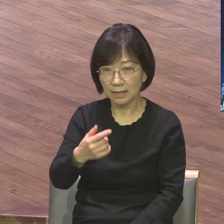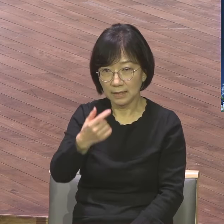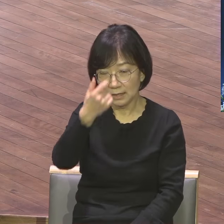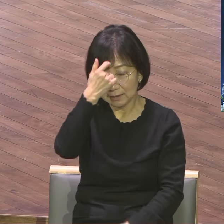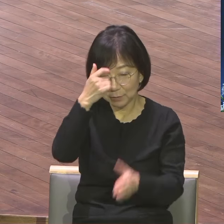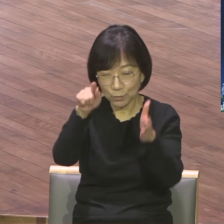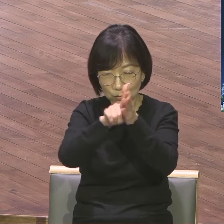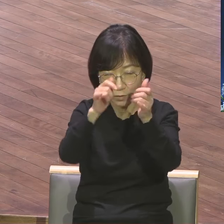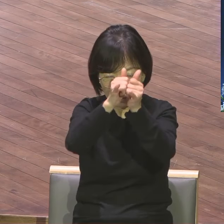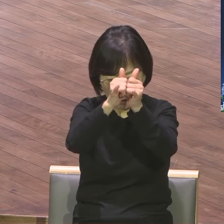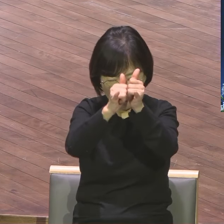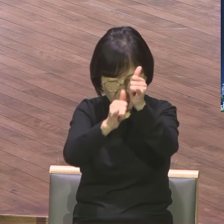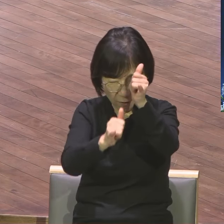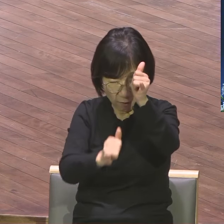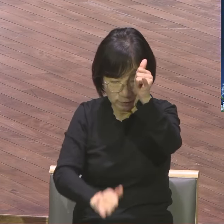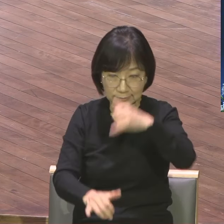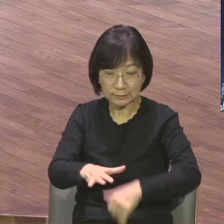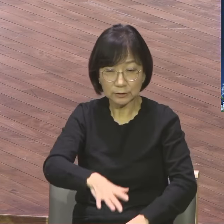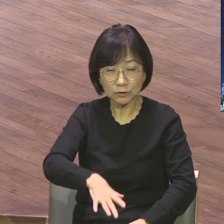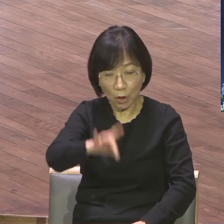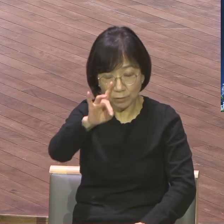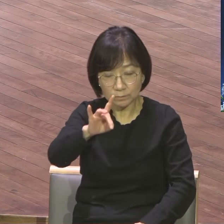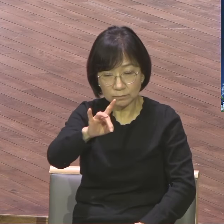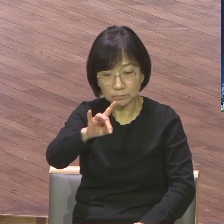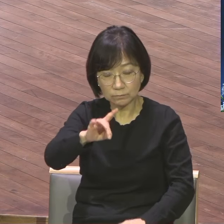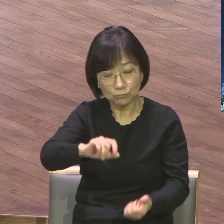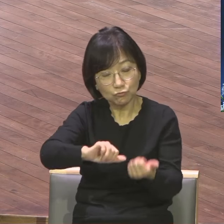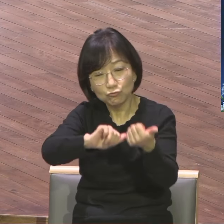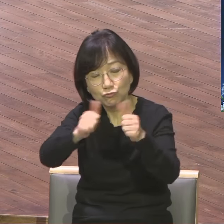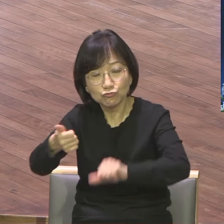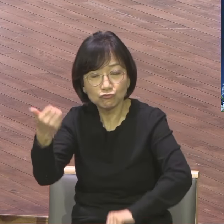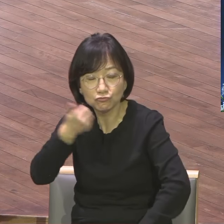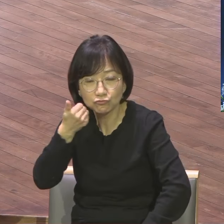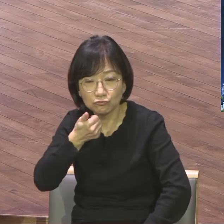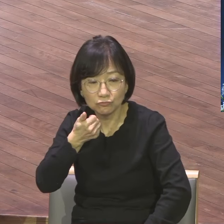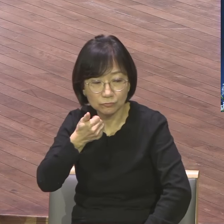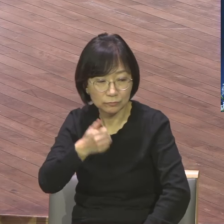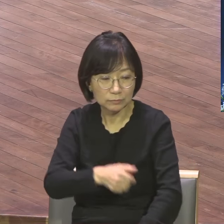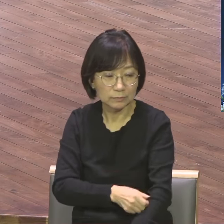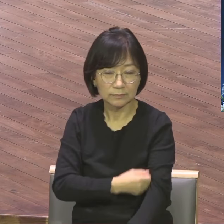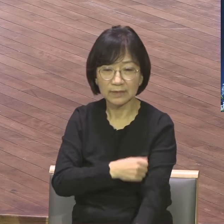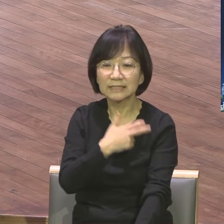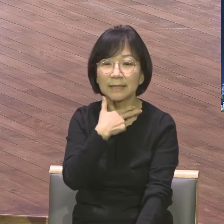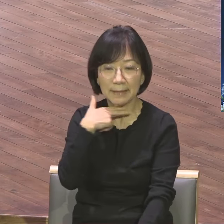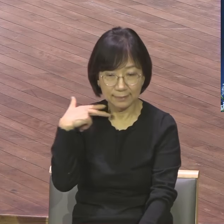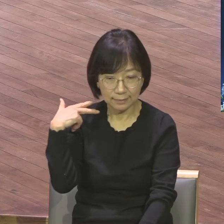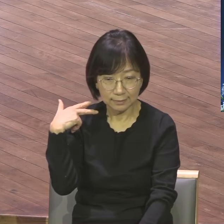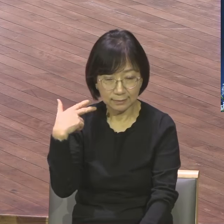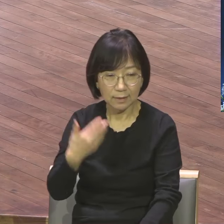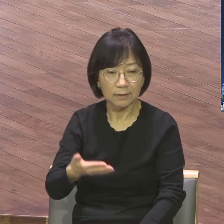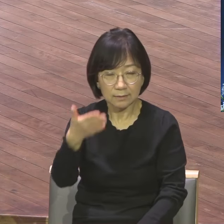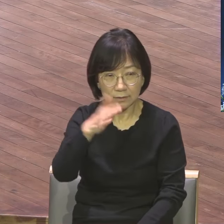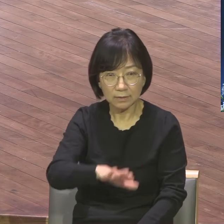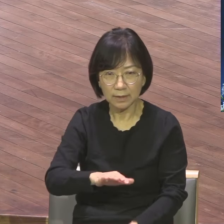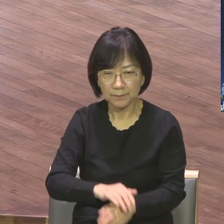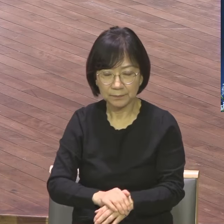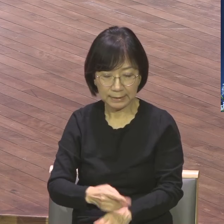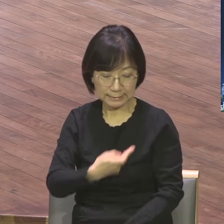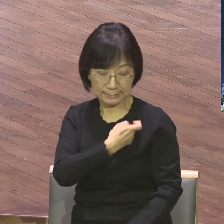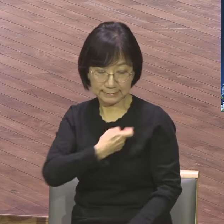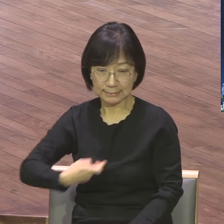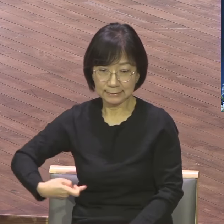순교자라면 헤롯 왕에게 참수형을 당한 야고보는 사도 중에서 최초로 순교한